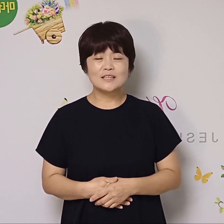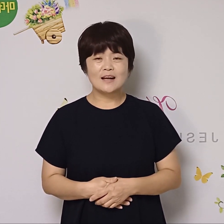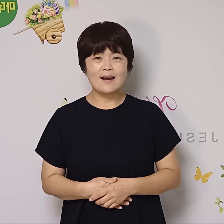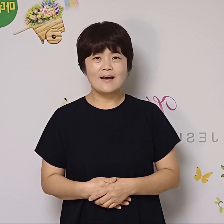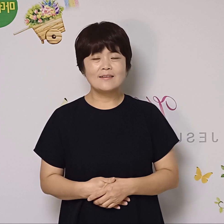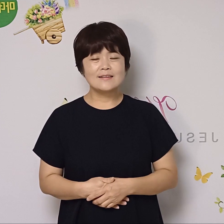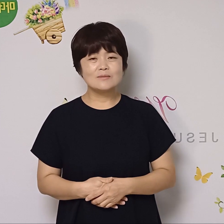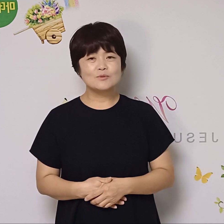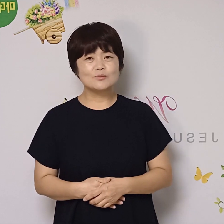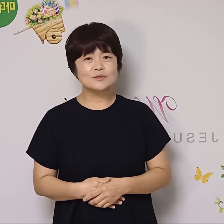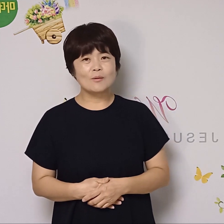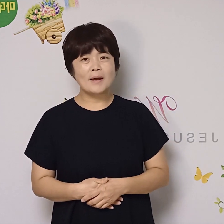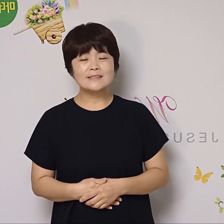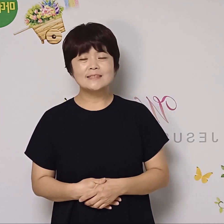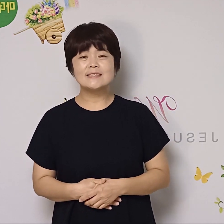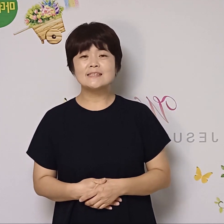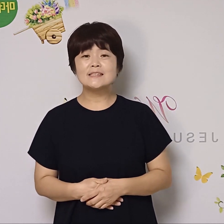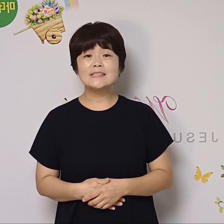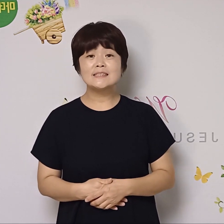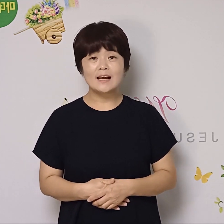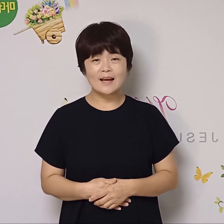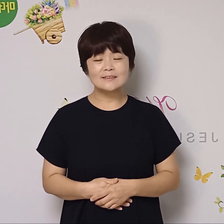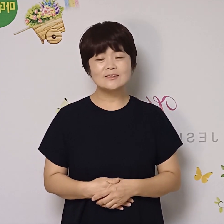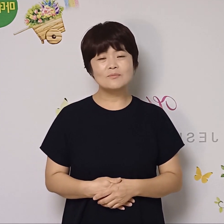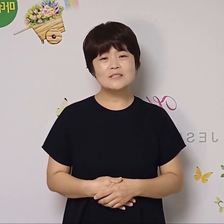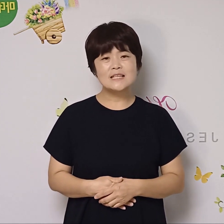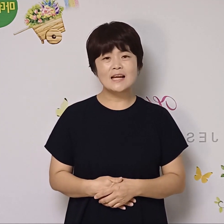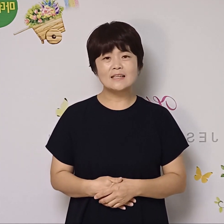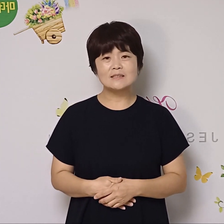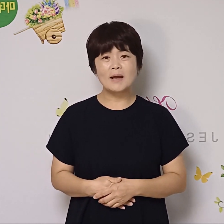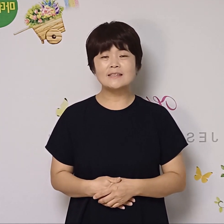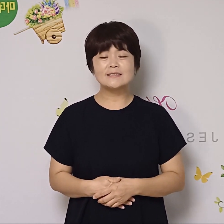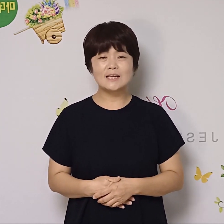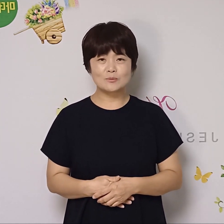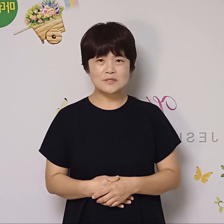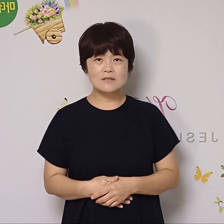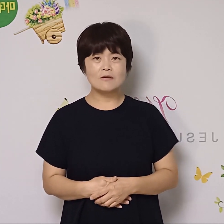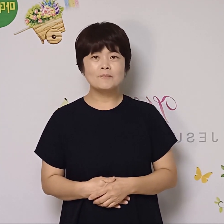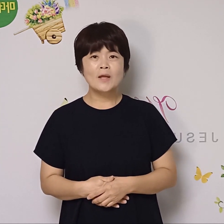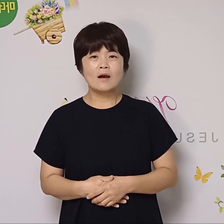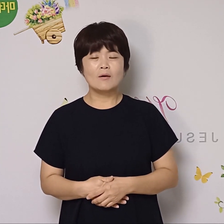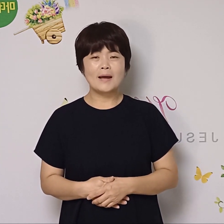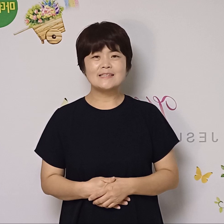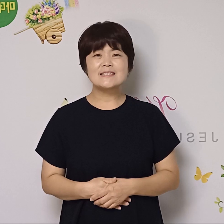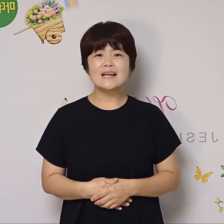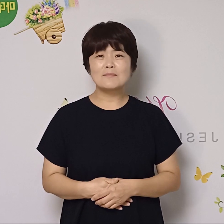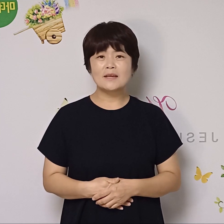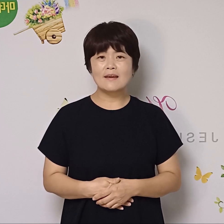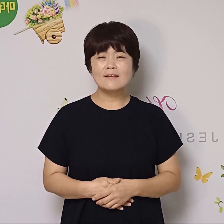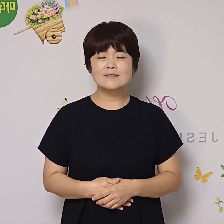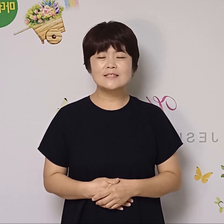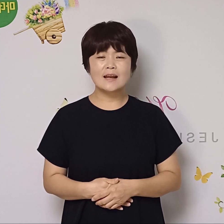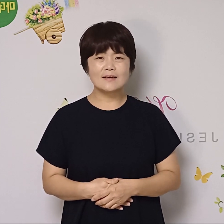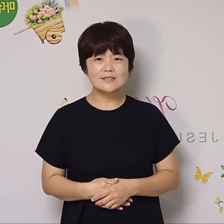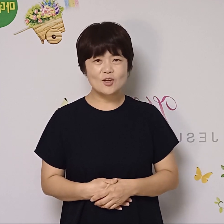우리가 하나님으로부터 받은 그 크신 사랑, 끝없는 사랑을 받은 자로서 많은 사람에게 그 사랑을